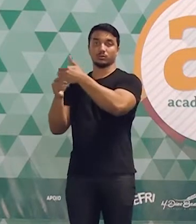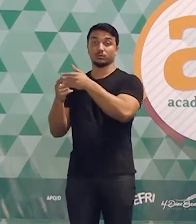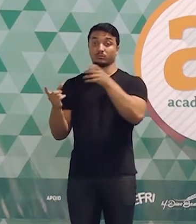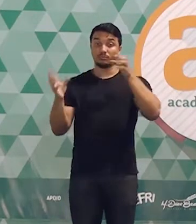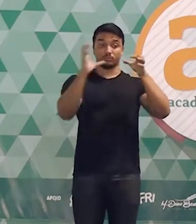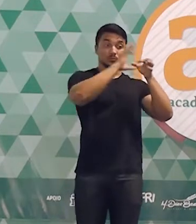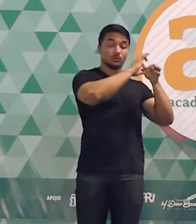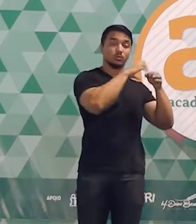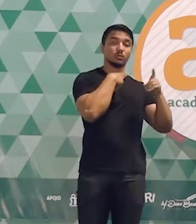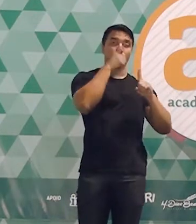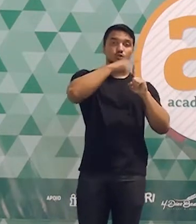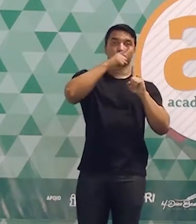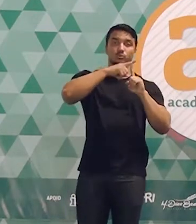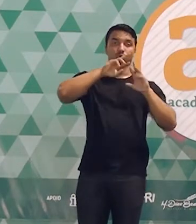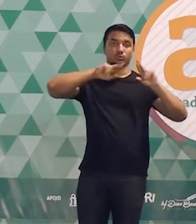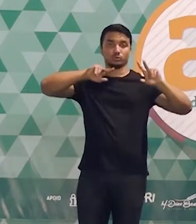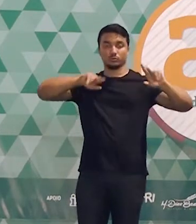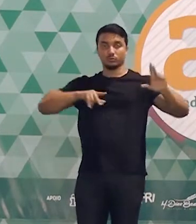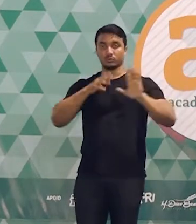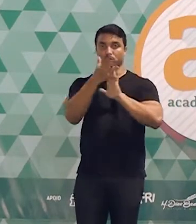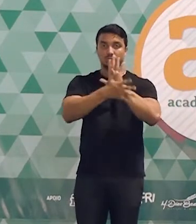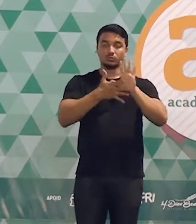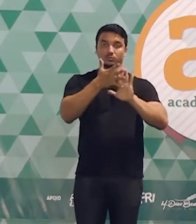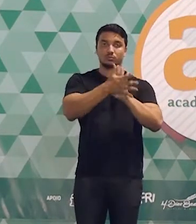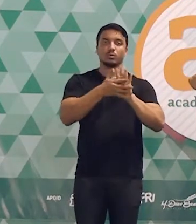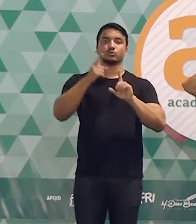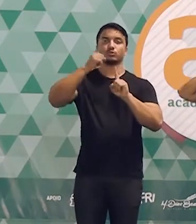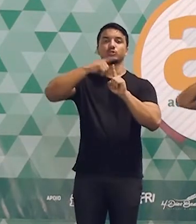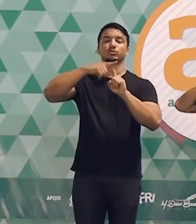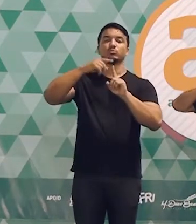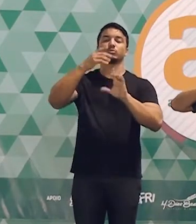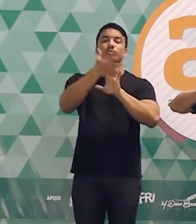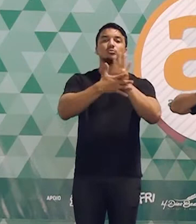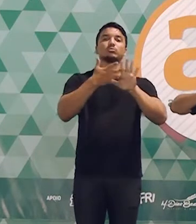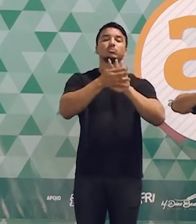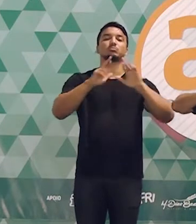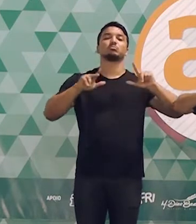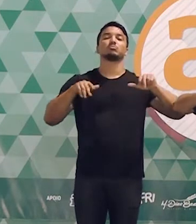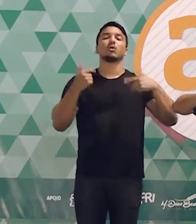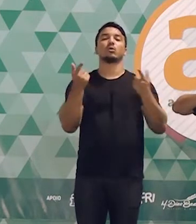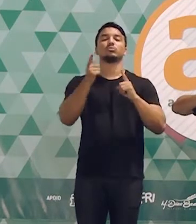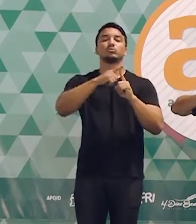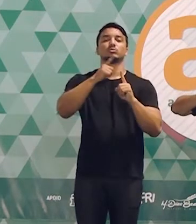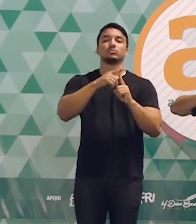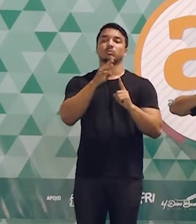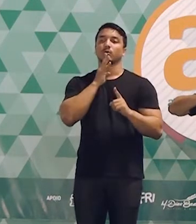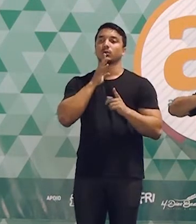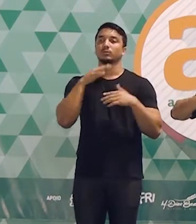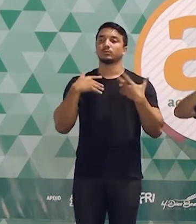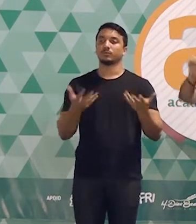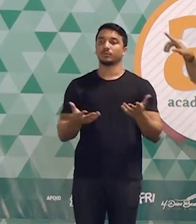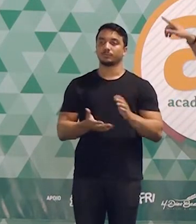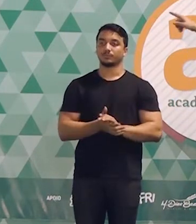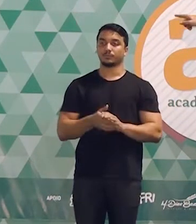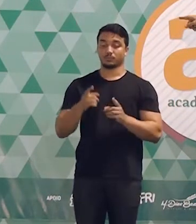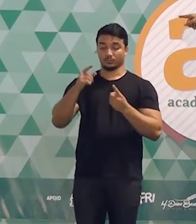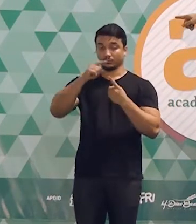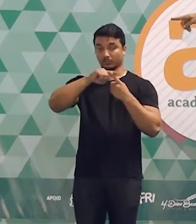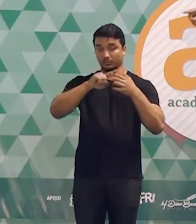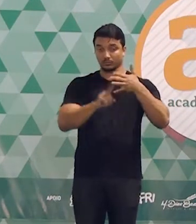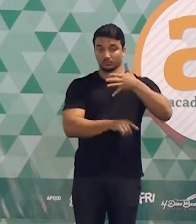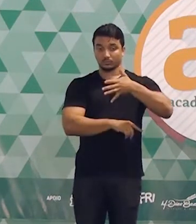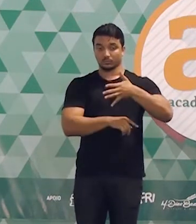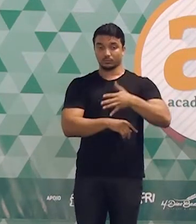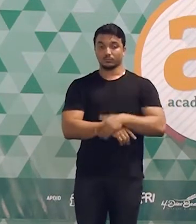às tipologias textuais. Quais são as tipologias textuais que nós conhecemos? Temos aí